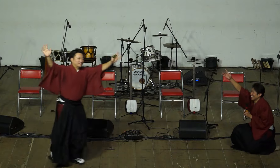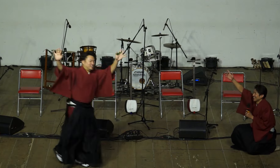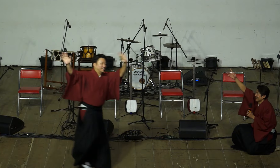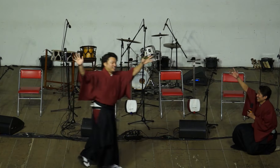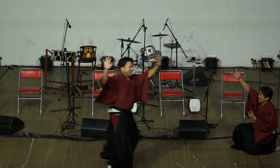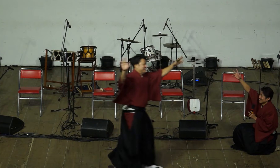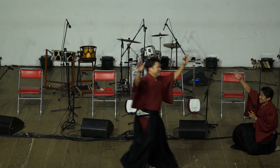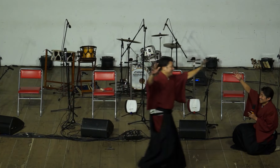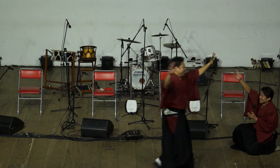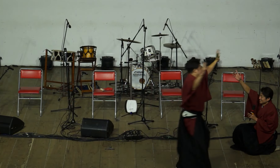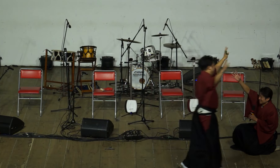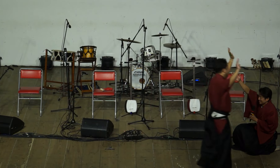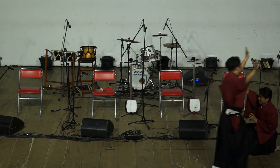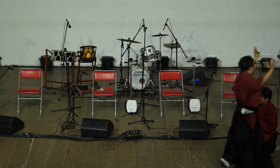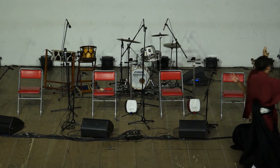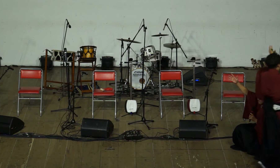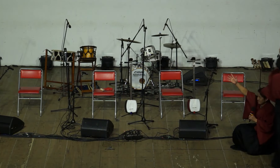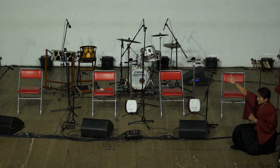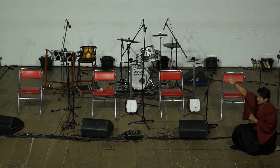ganhar!